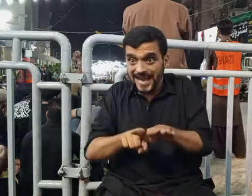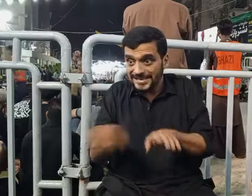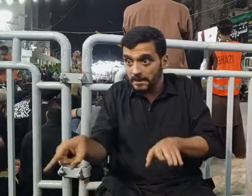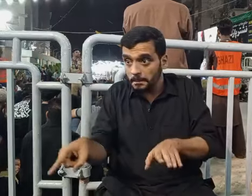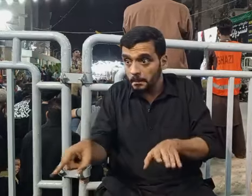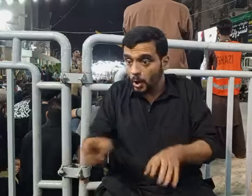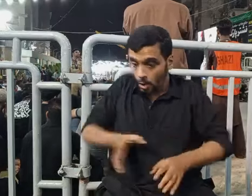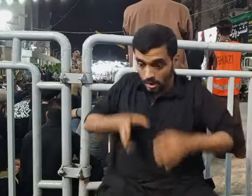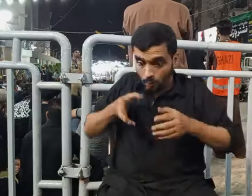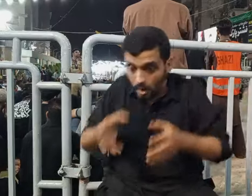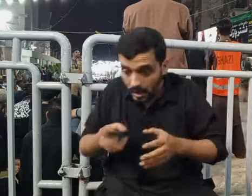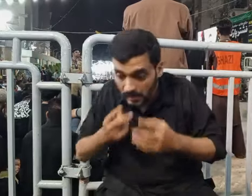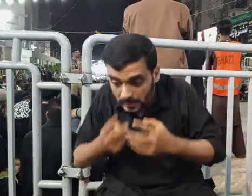نے کٹھلی میں اٹھایا۔